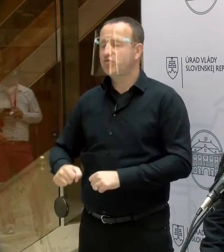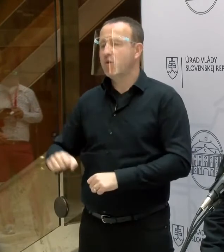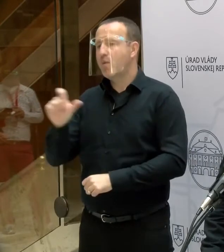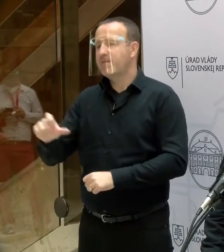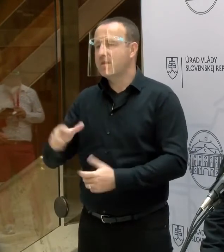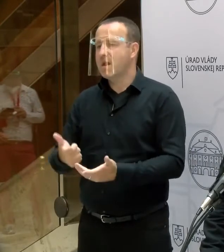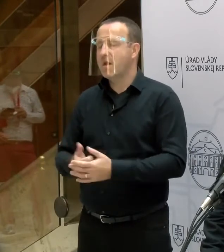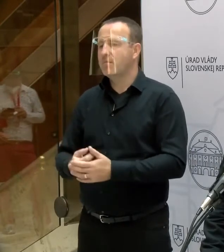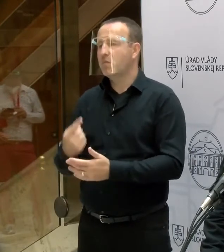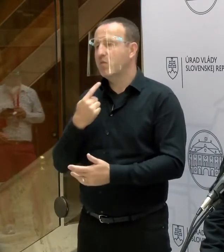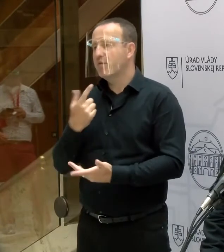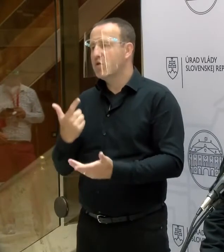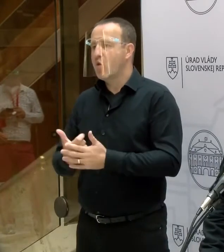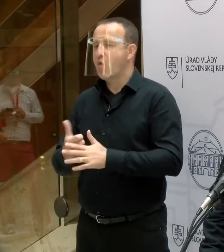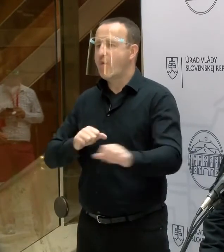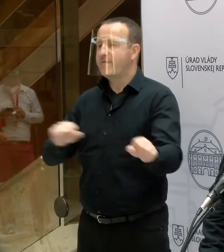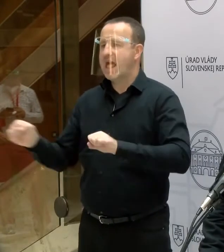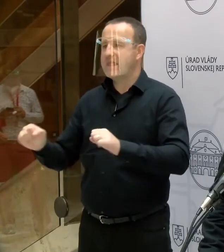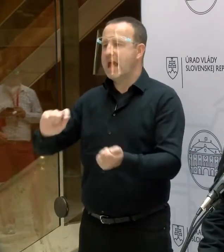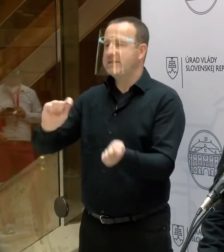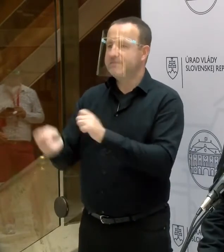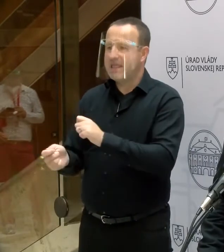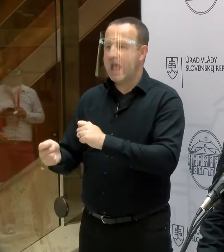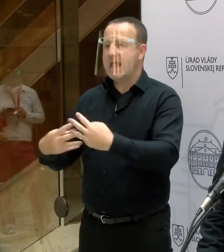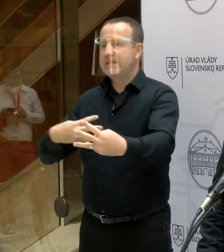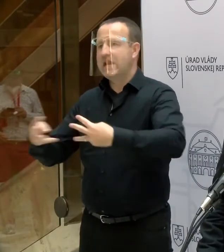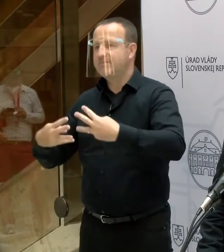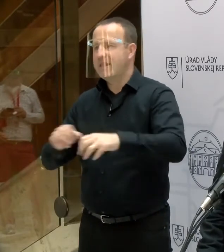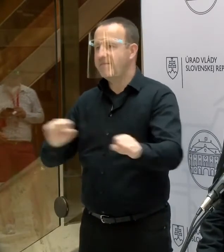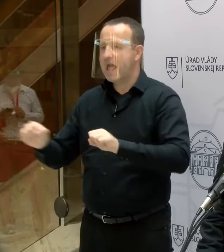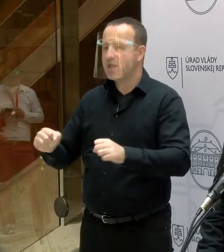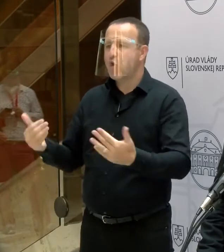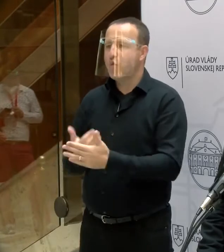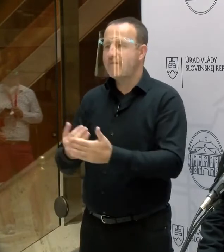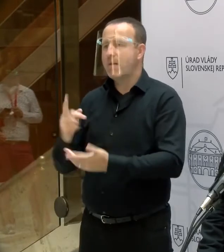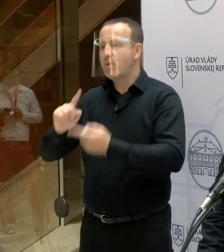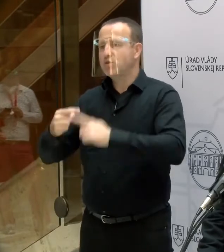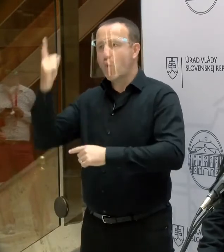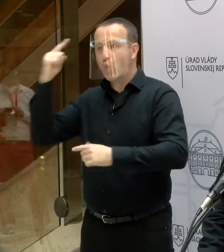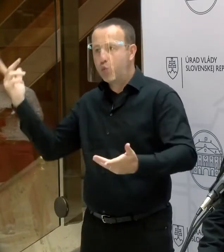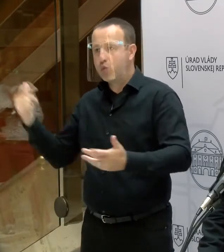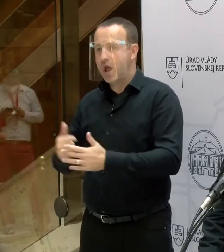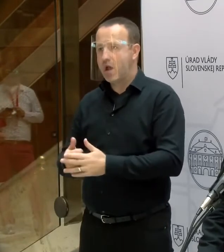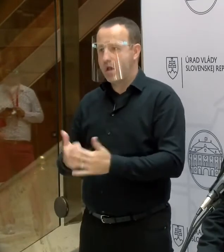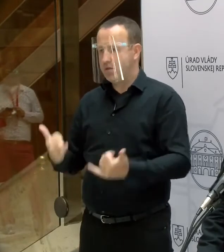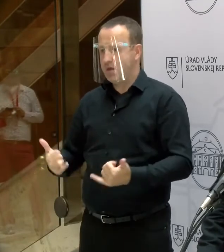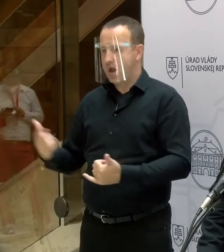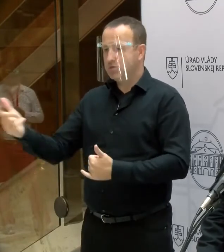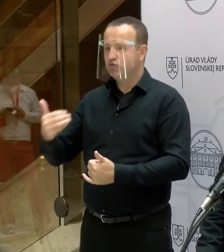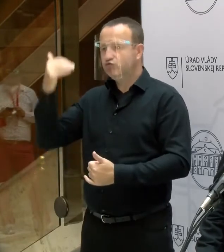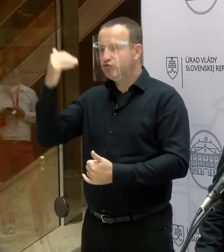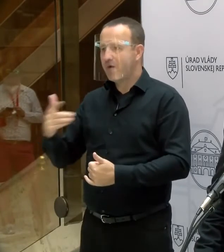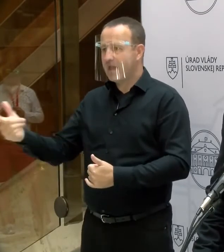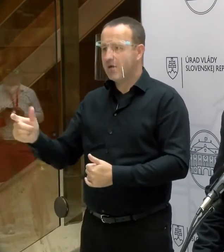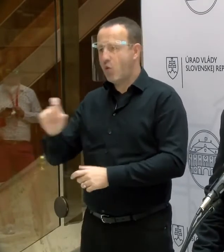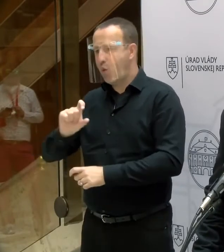vláde zmeny, o nejakej transparentnej vláde, inej novej politickej kultúre. Je v poriadku, že človek obvinený z takto vážnych zločinov